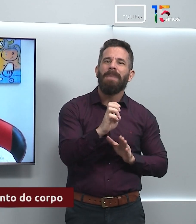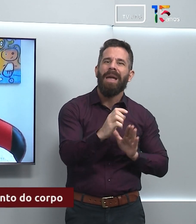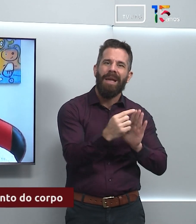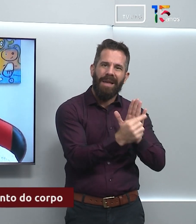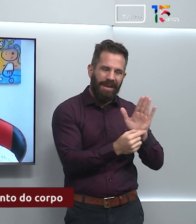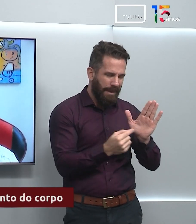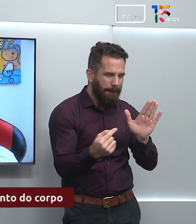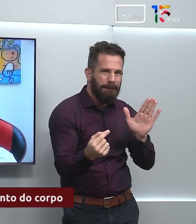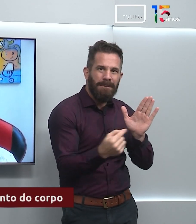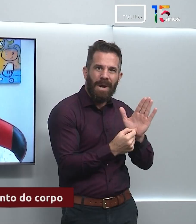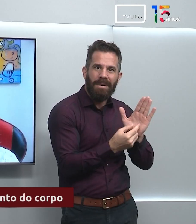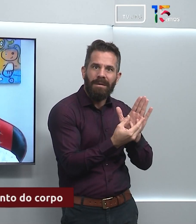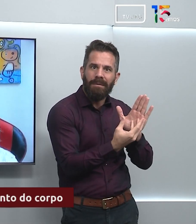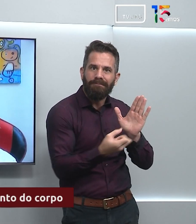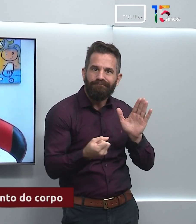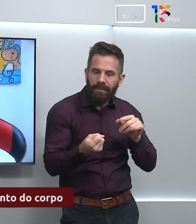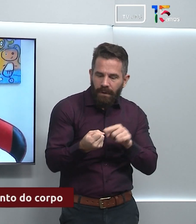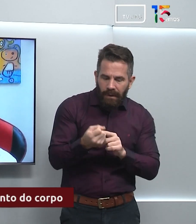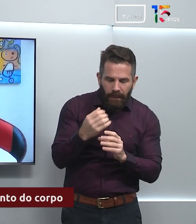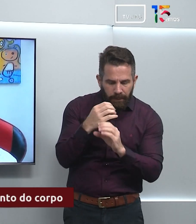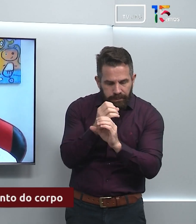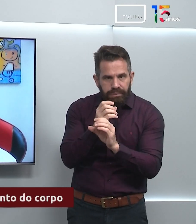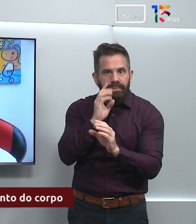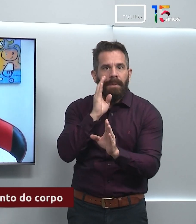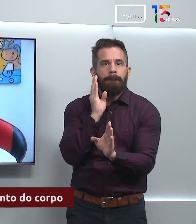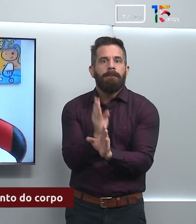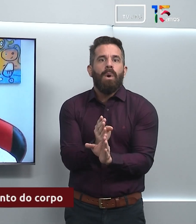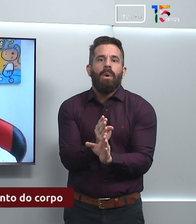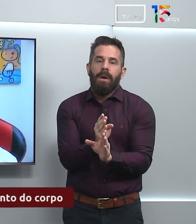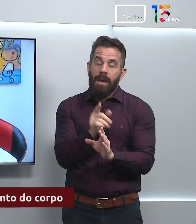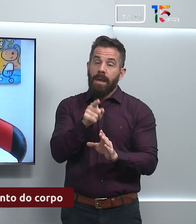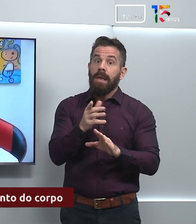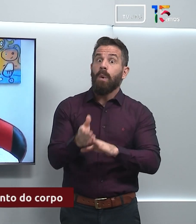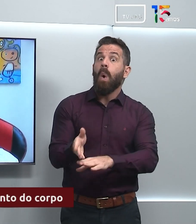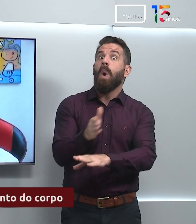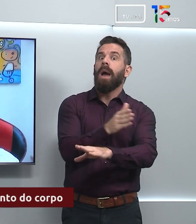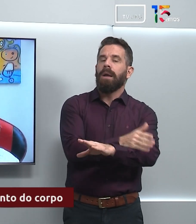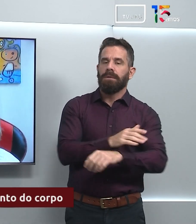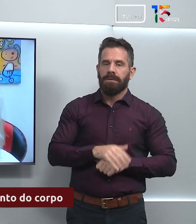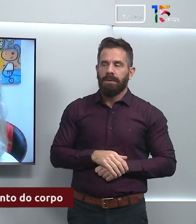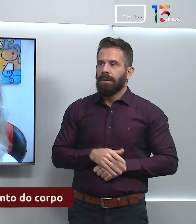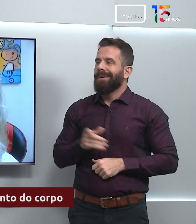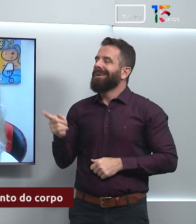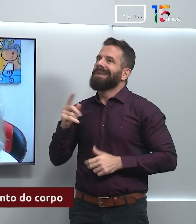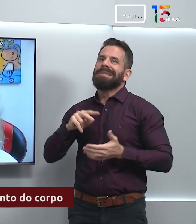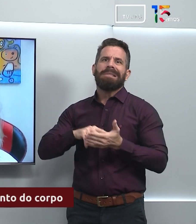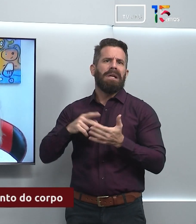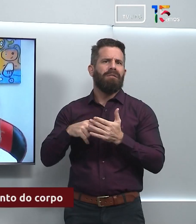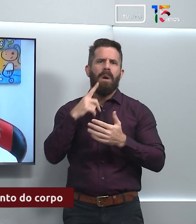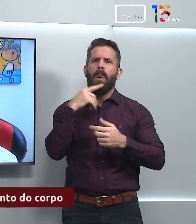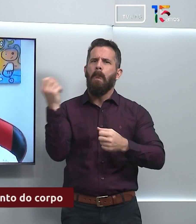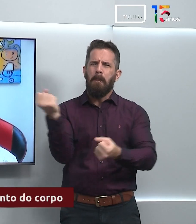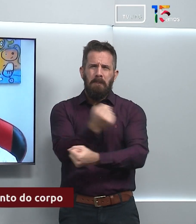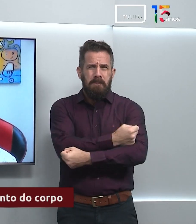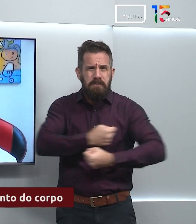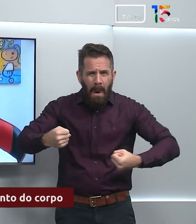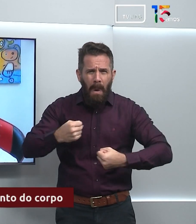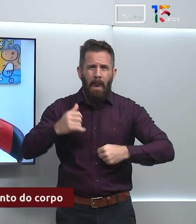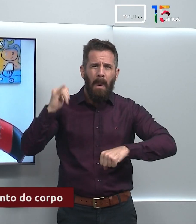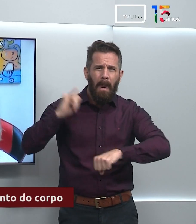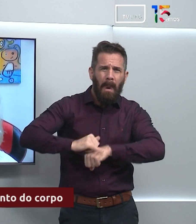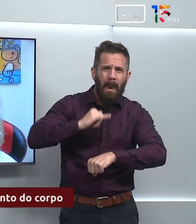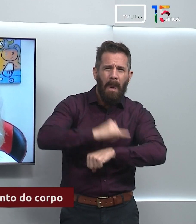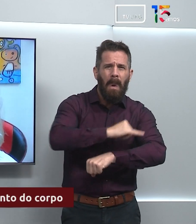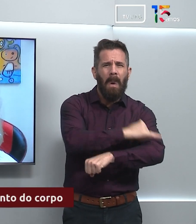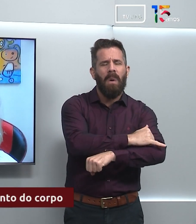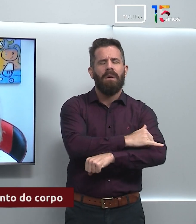sintomas. Mas um mito que eu gostaria de tirar aqui, que ninguém fica com obesidade mesmo por falta de